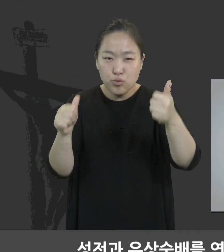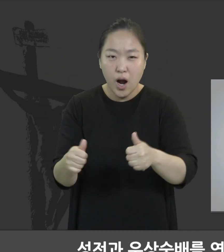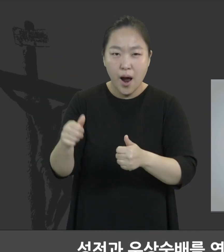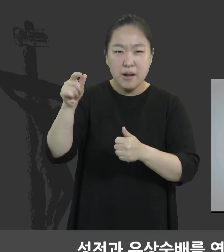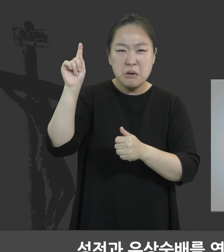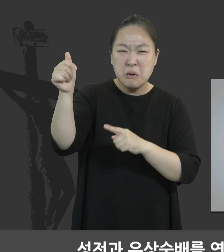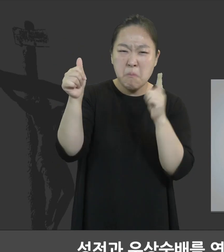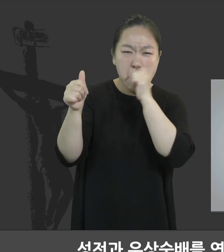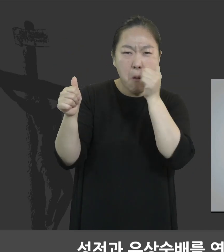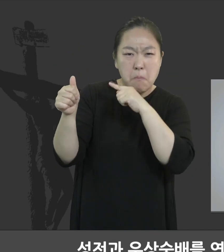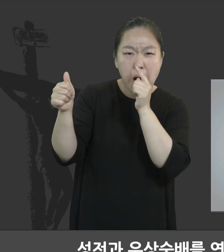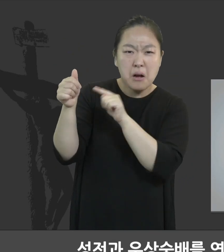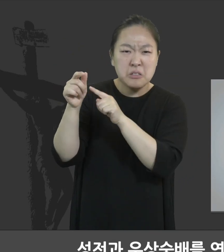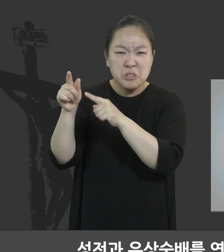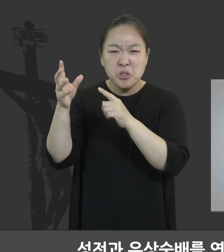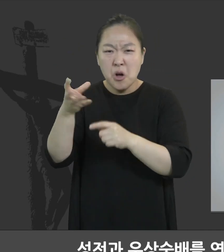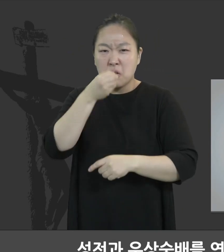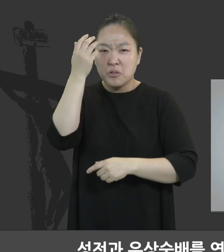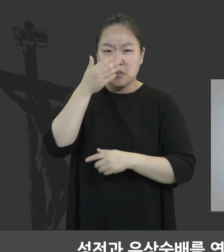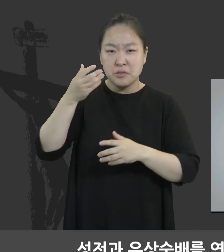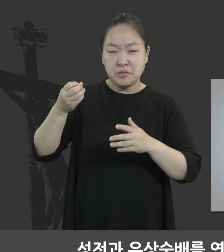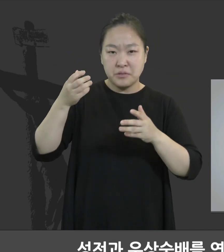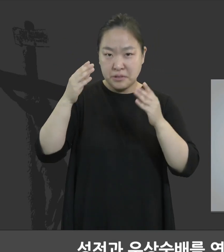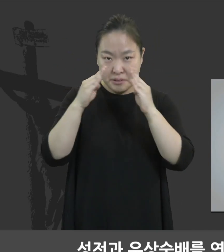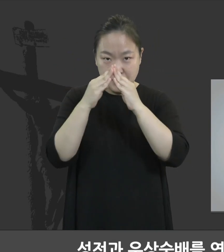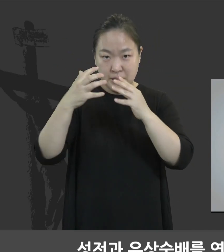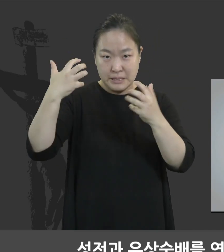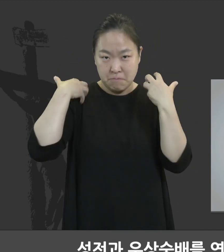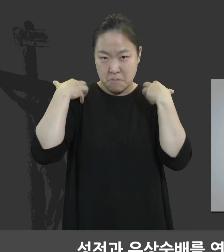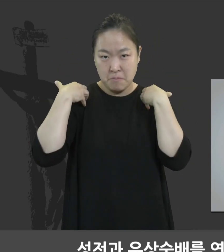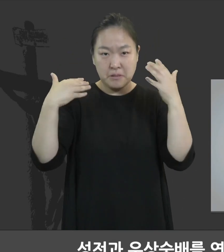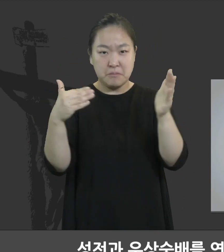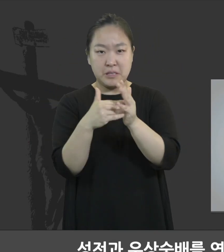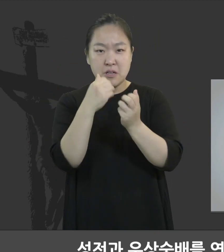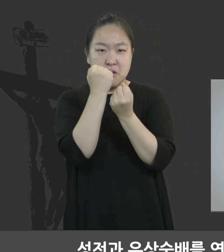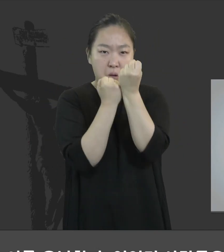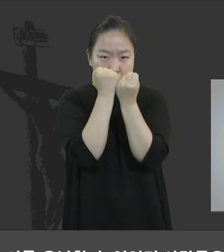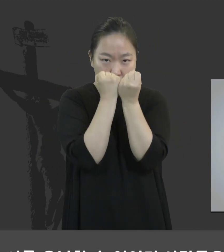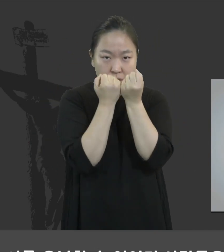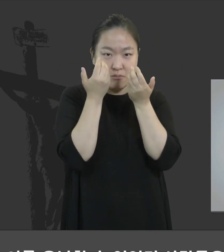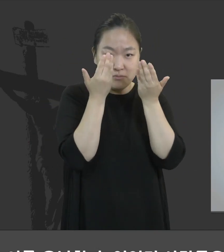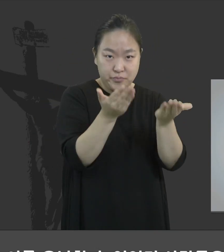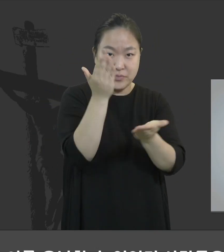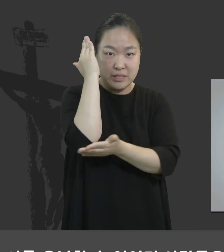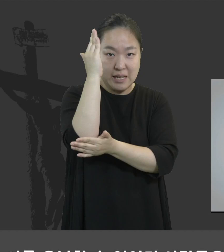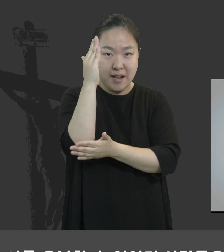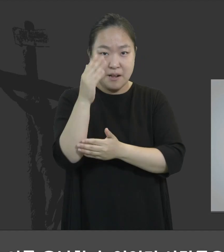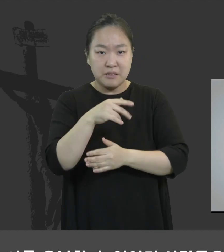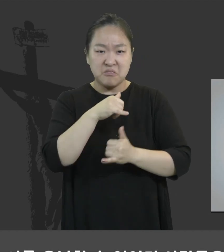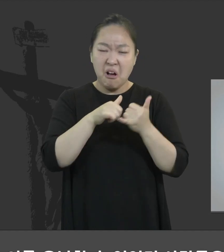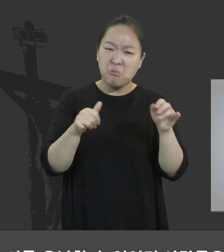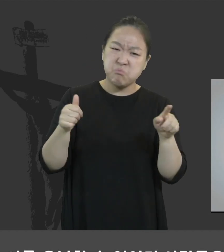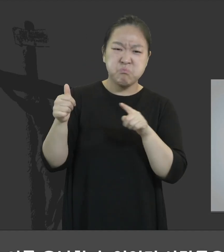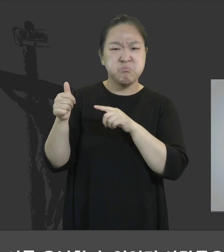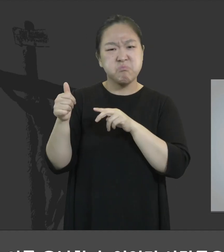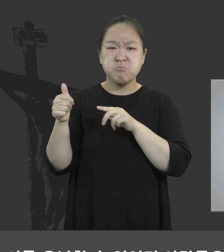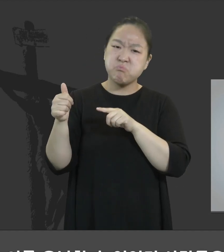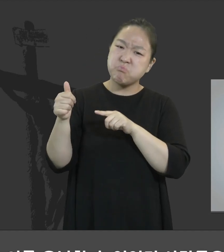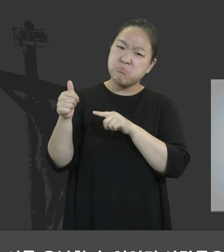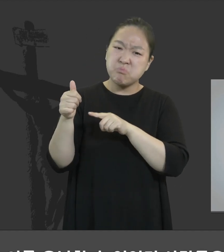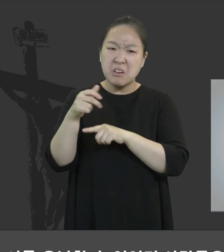연결지어 말하고 성전이 그 역할을 다하였음을 밝힙니다. 이를 용납할 수 없었던